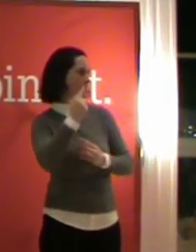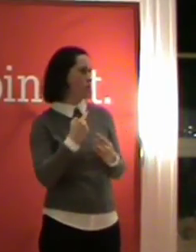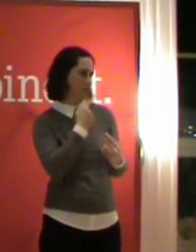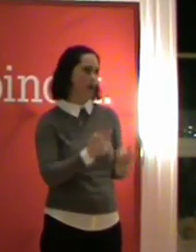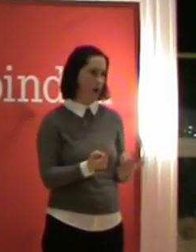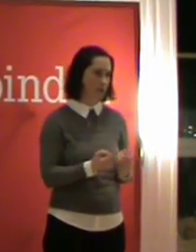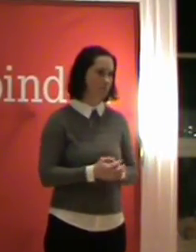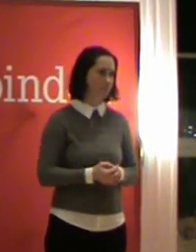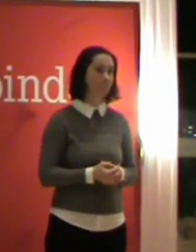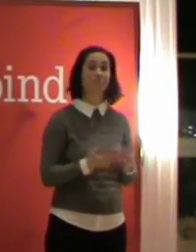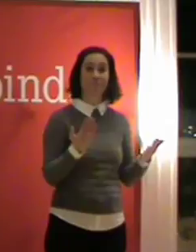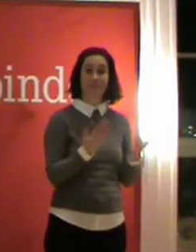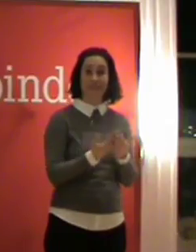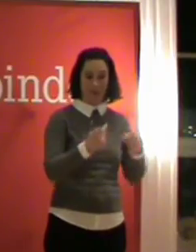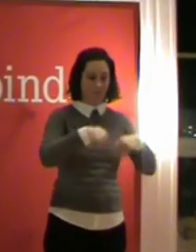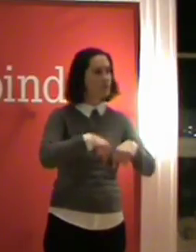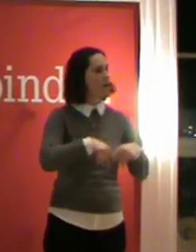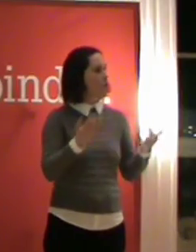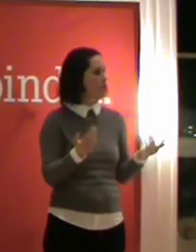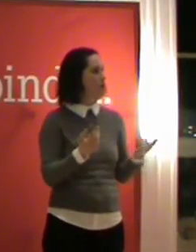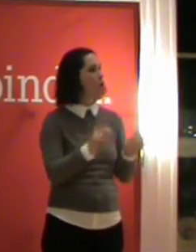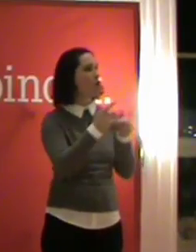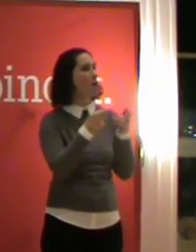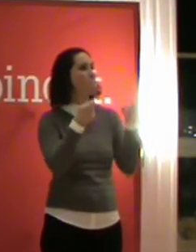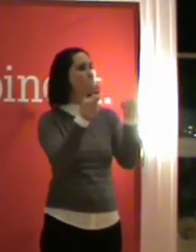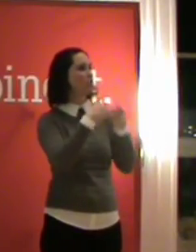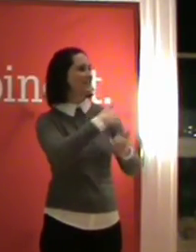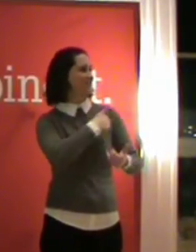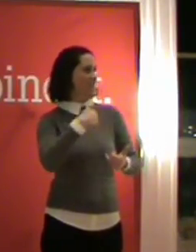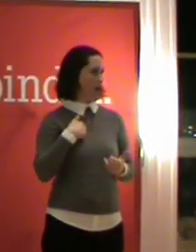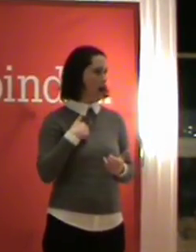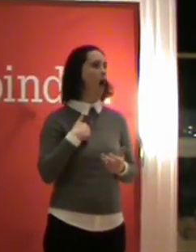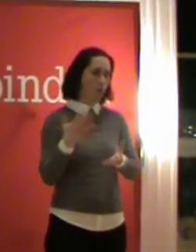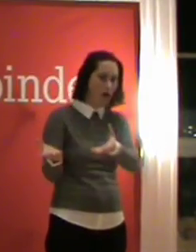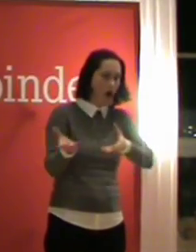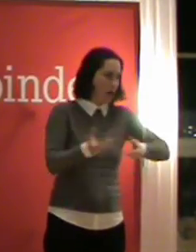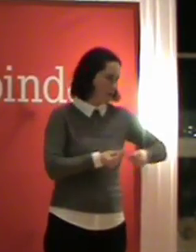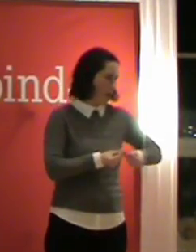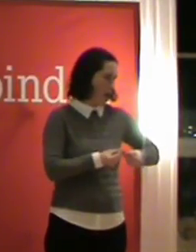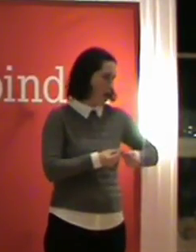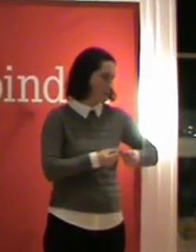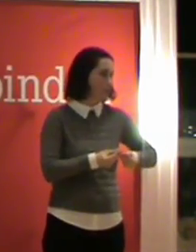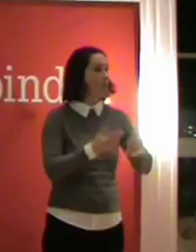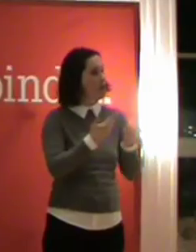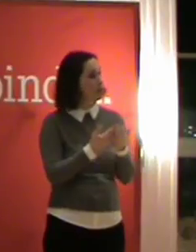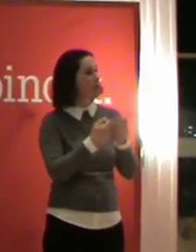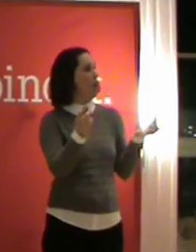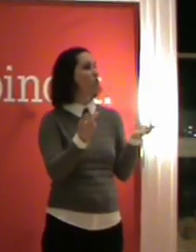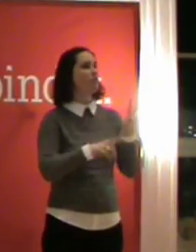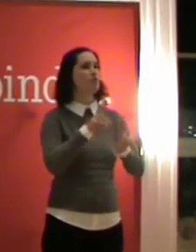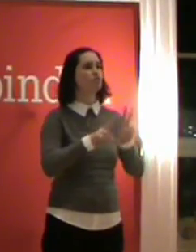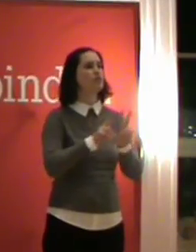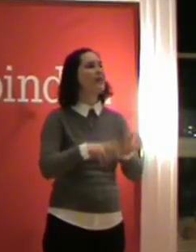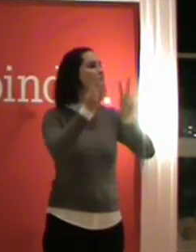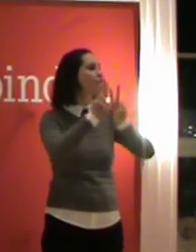wir Vertreterinnen und Vertreter der Bundeswehr eingeladen, aber wir haben auch zahlreiche Vertreterinnen und Vertreter